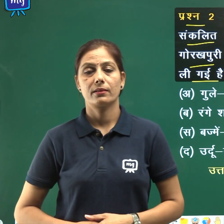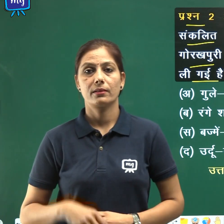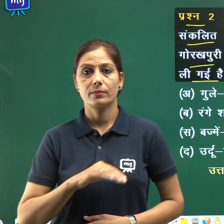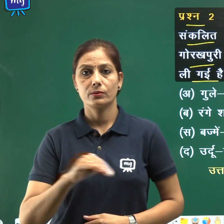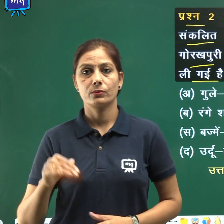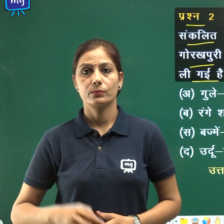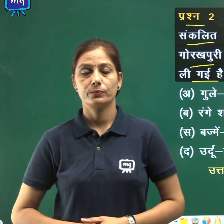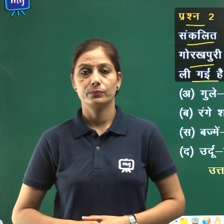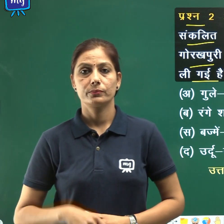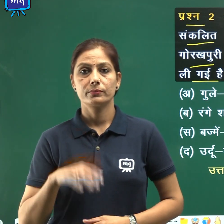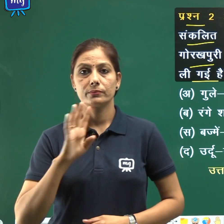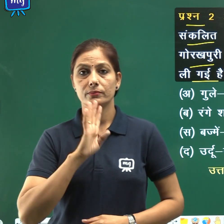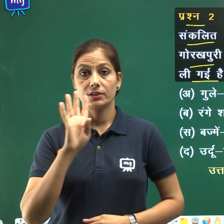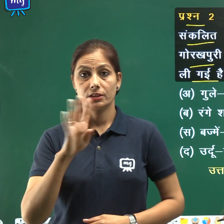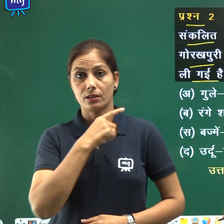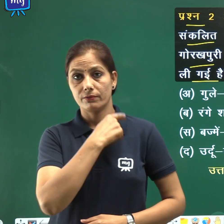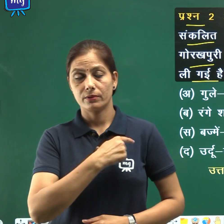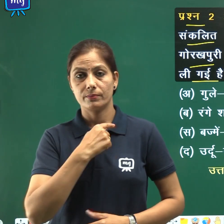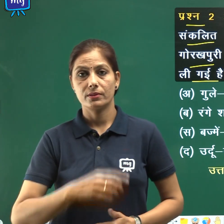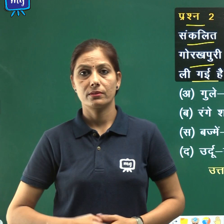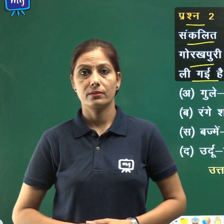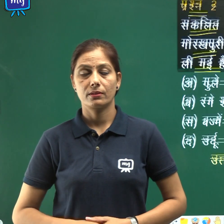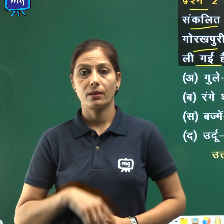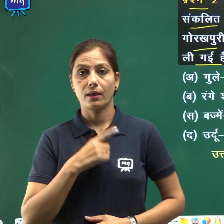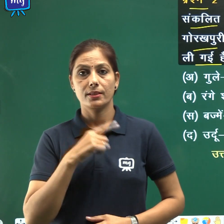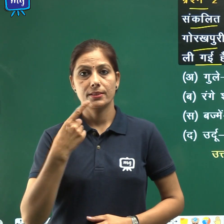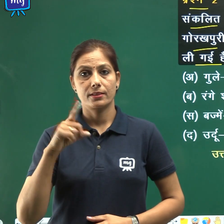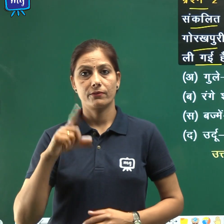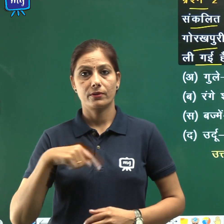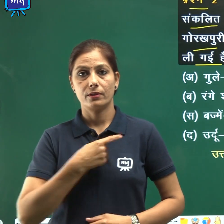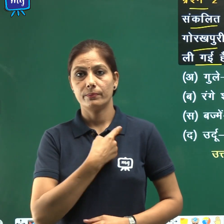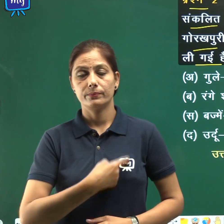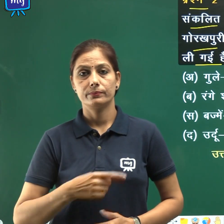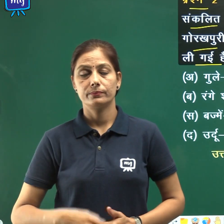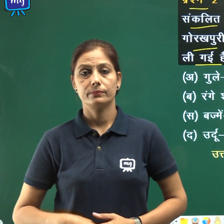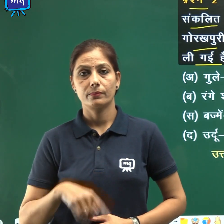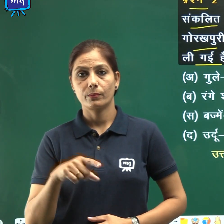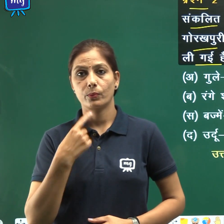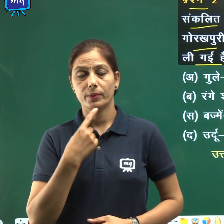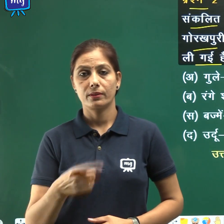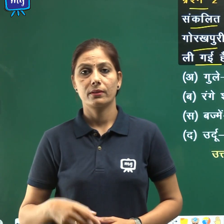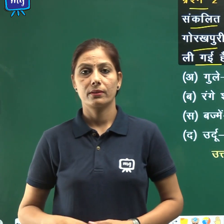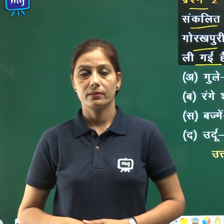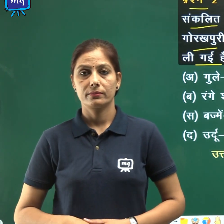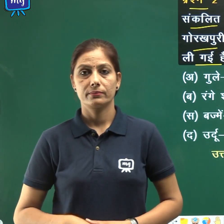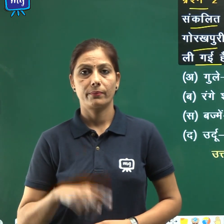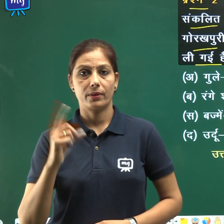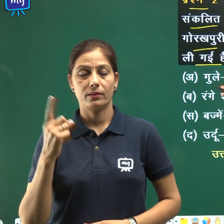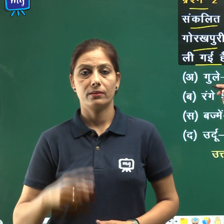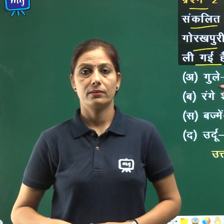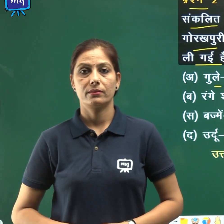बच्चों, इन 4 विकल्प में से एक सही विकल्प आपको बताना है।